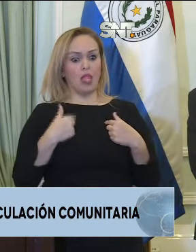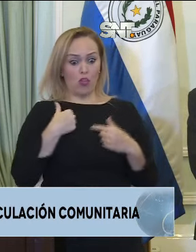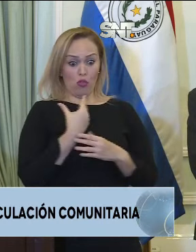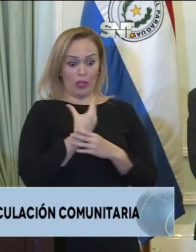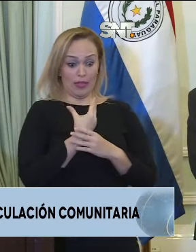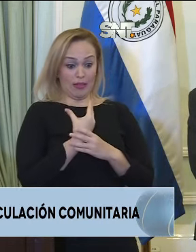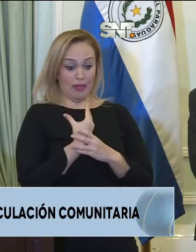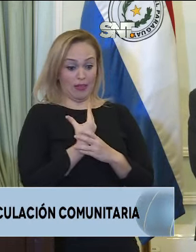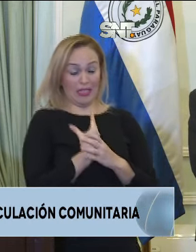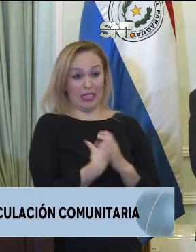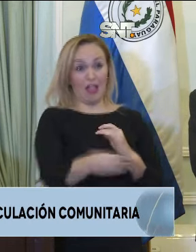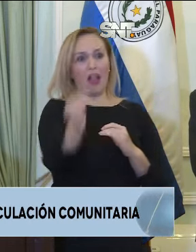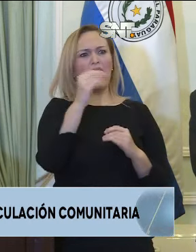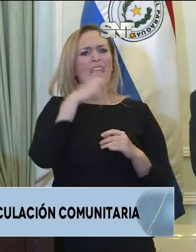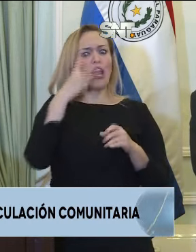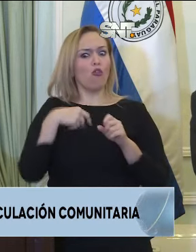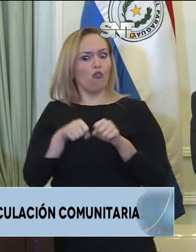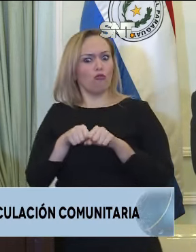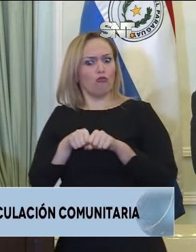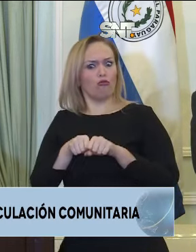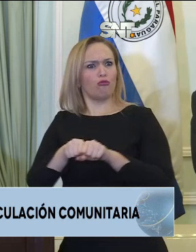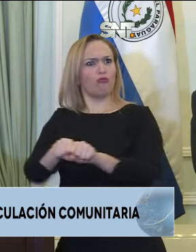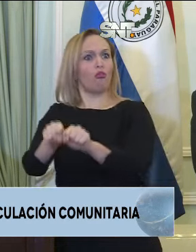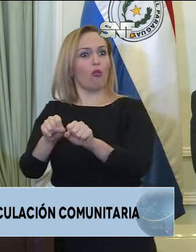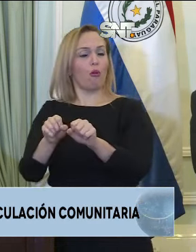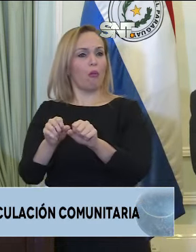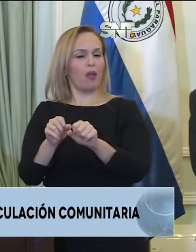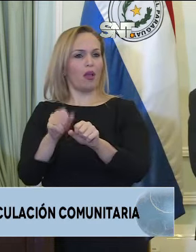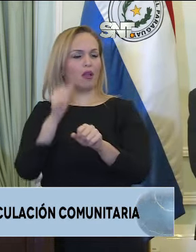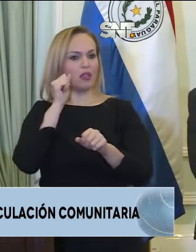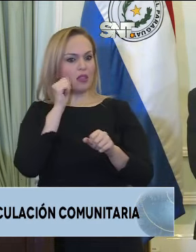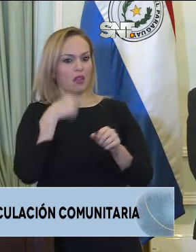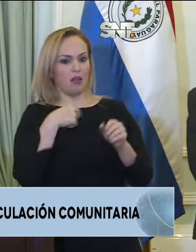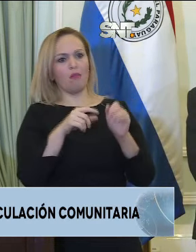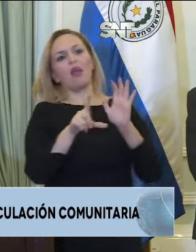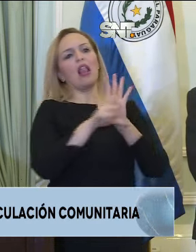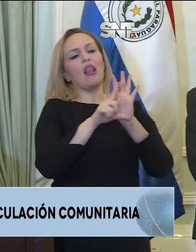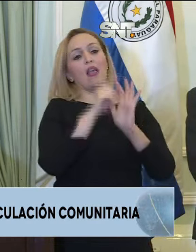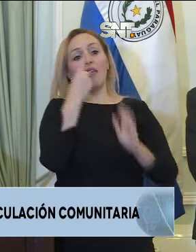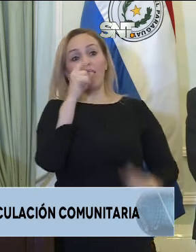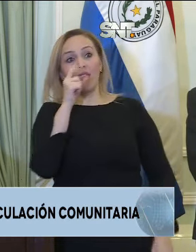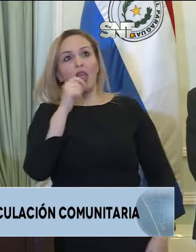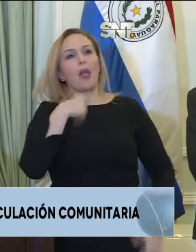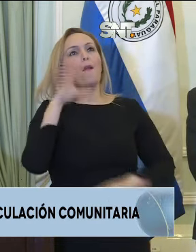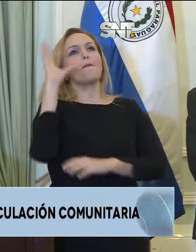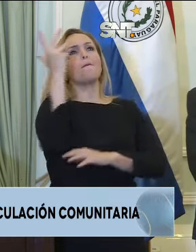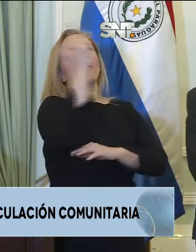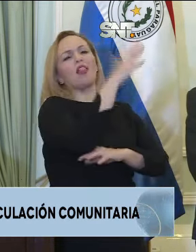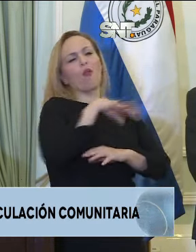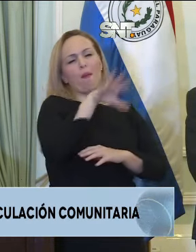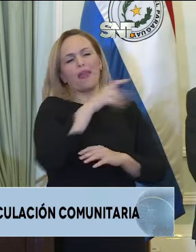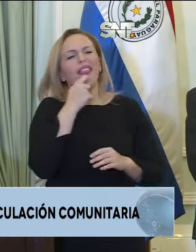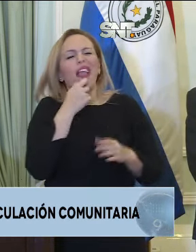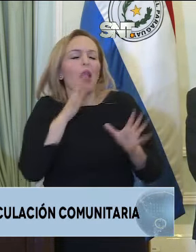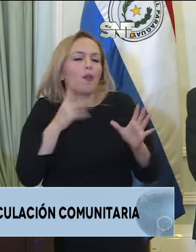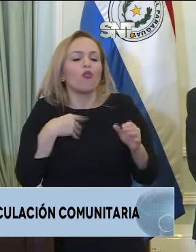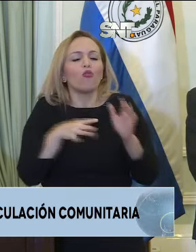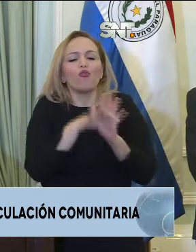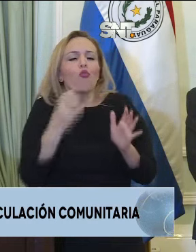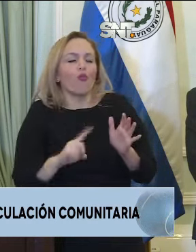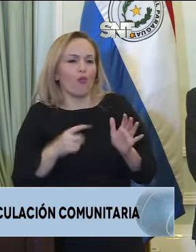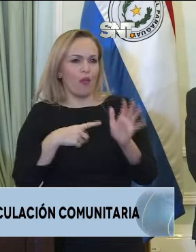salís, de repente se te antoja ir al súper. Y bueno, vos estás violando el artículo 10 de la ley del medio ambiente que supone que estás